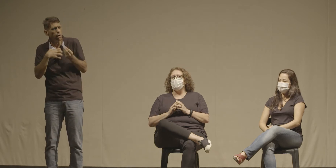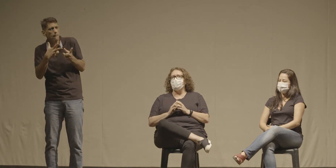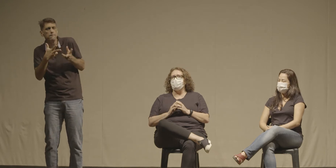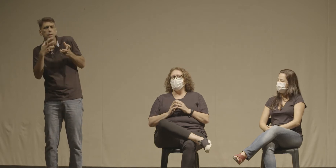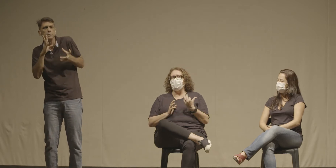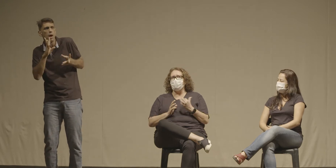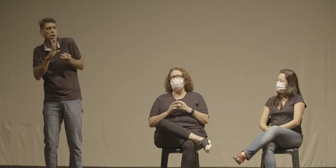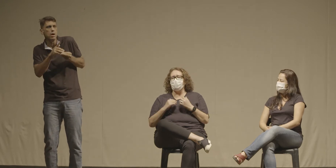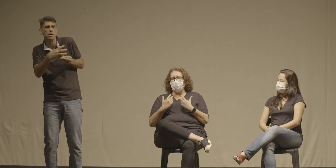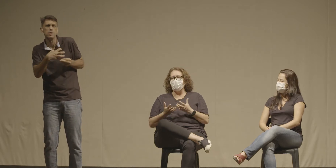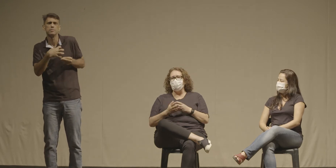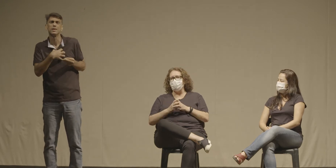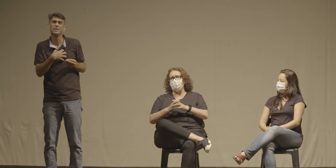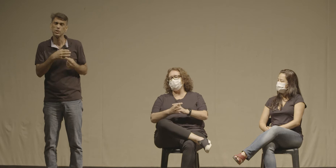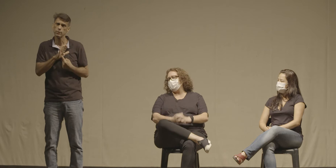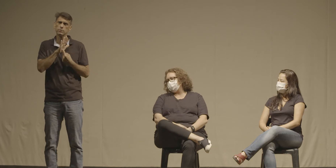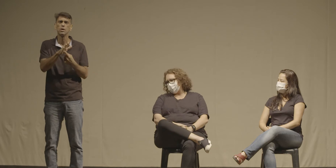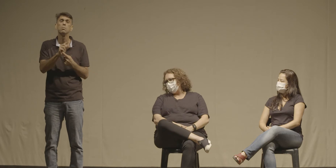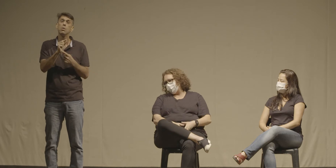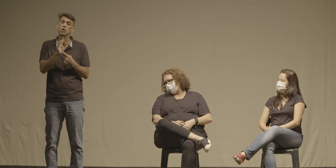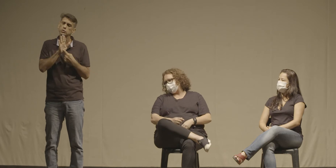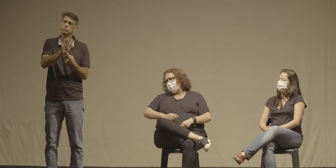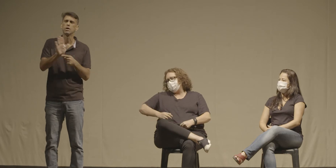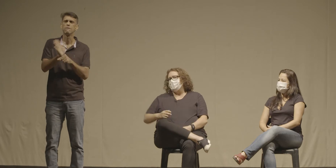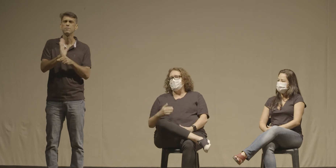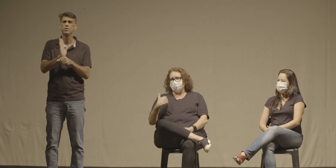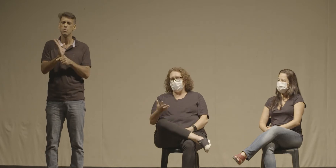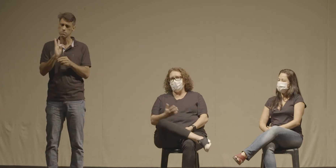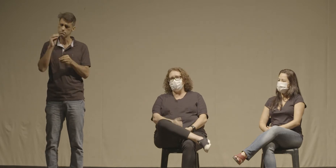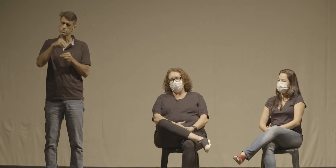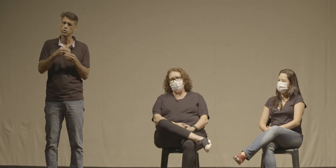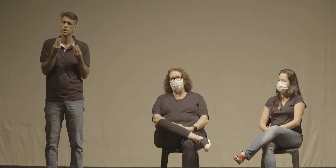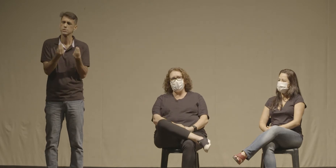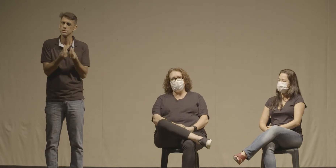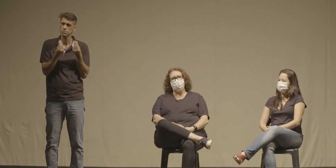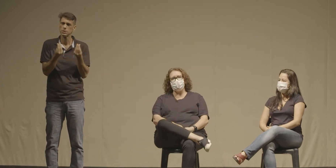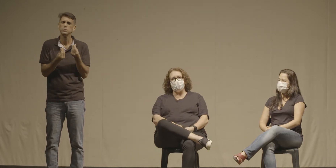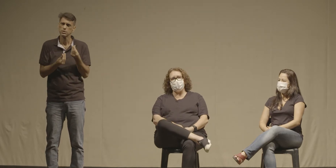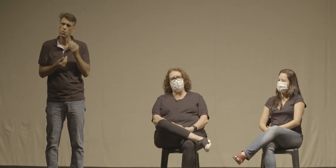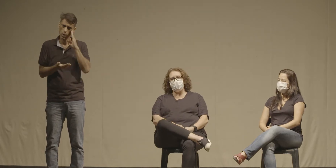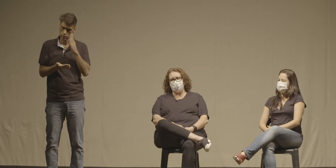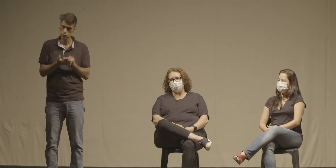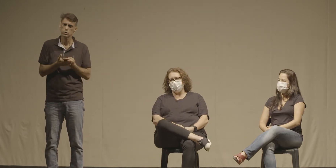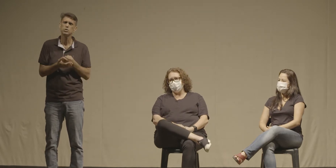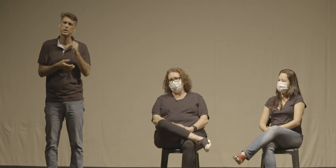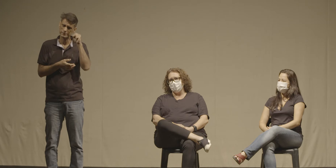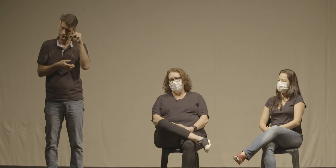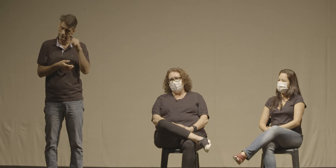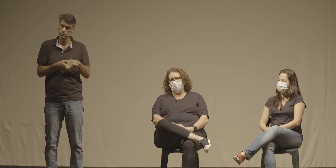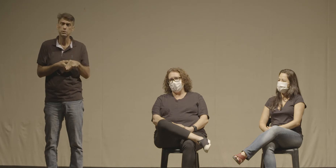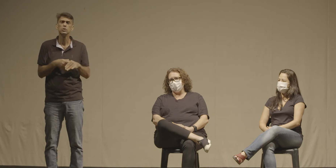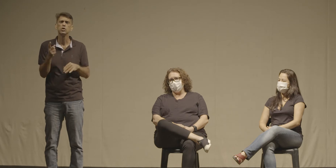e a gente procura imprimir nos nossos trabalhos, sabe? Então eu acredito que sim, que nós